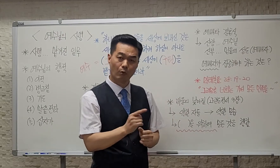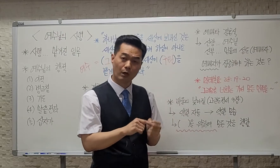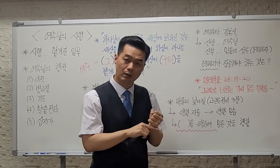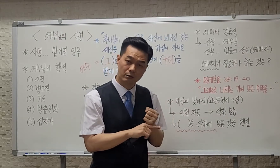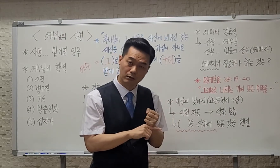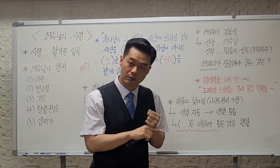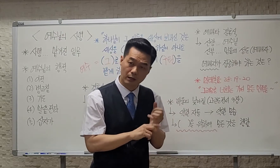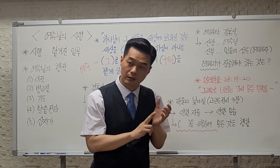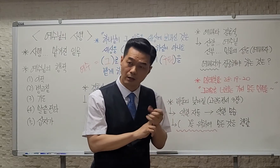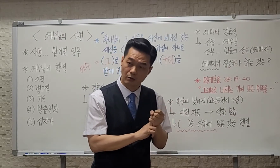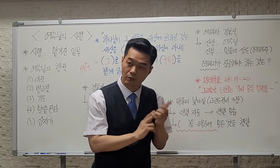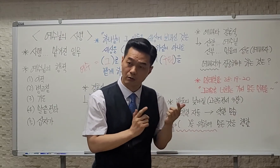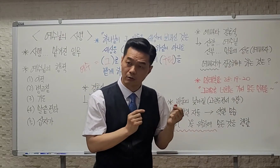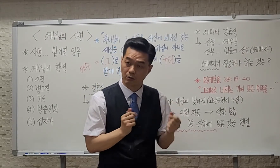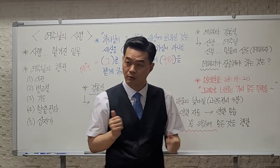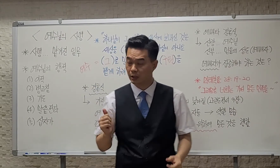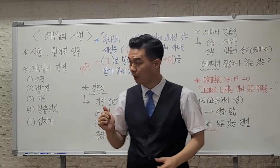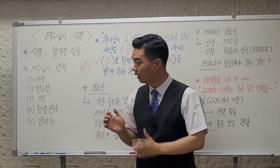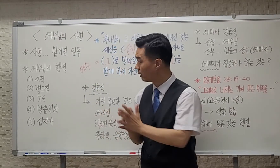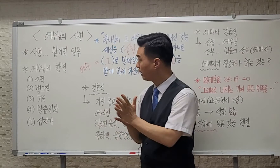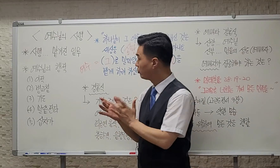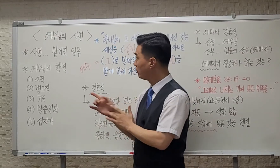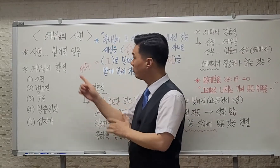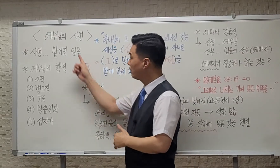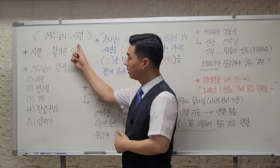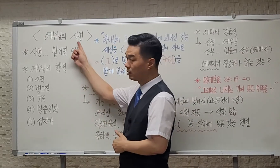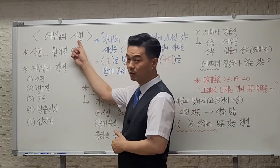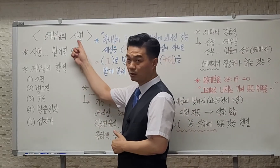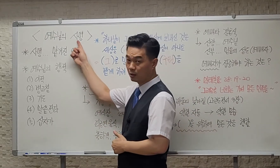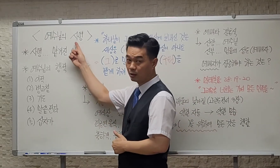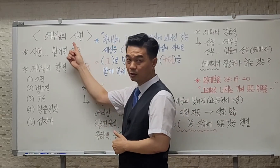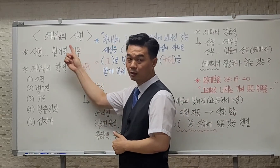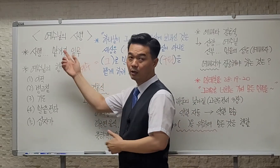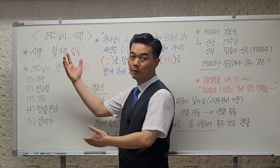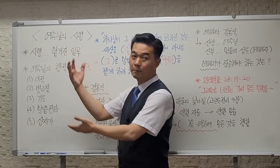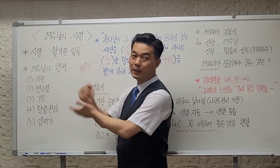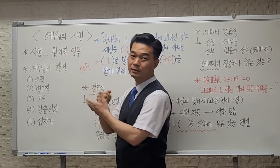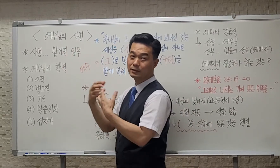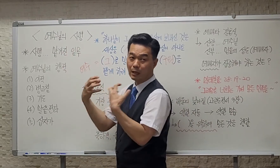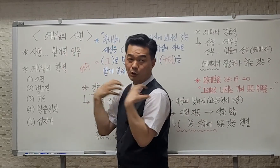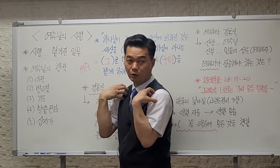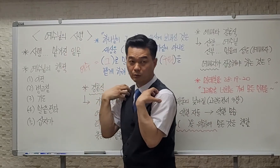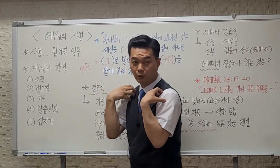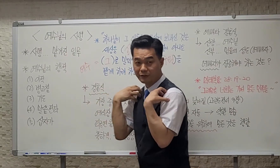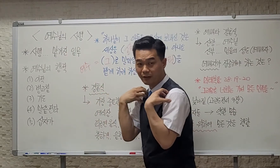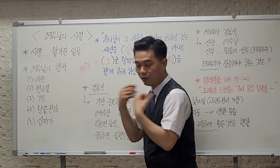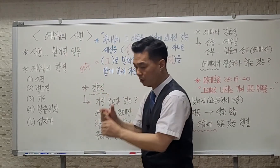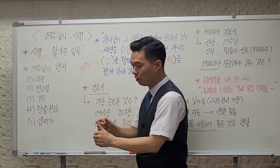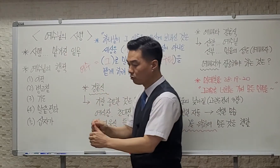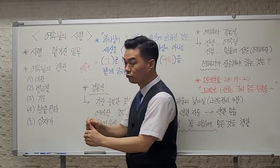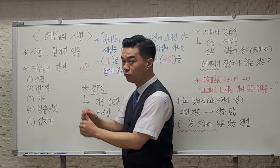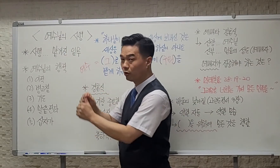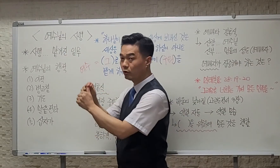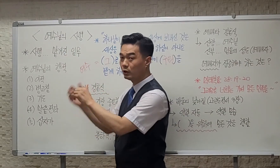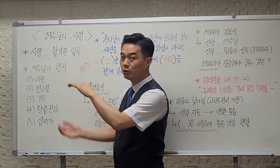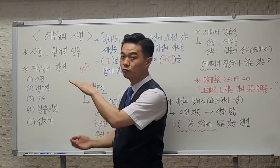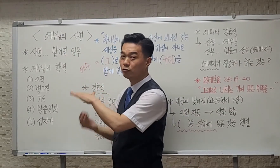뭐랑 같아요? 자, 예수님이 받은 사명은 뭐였어요? 구원을 이루는